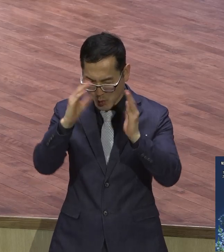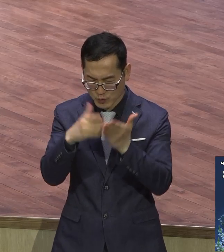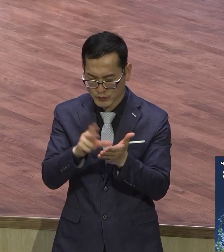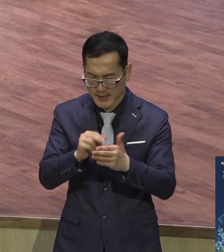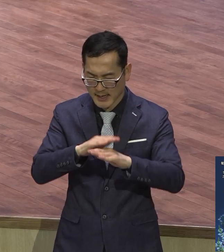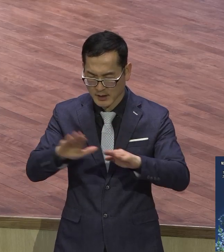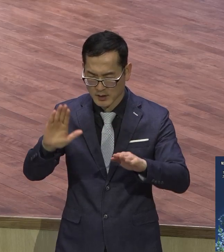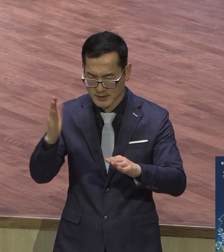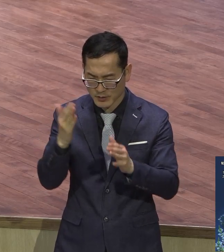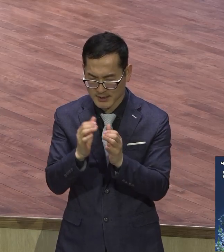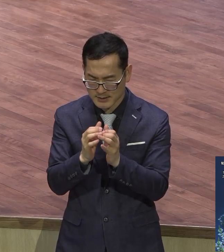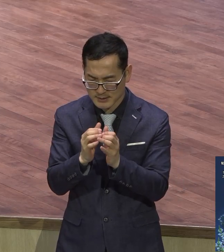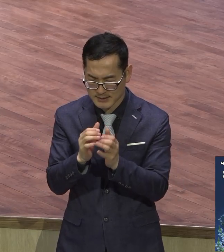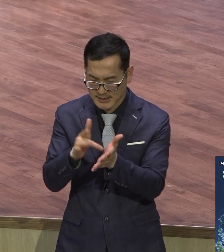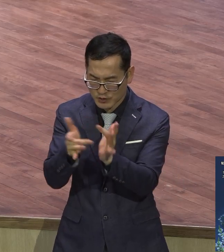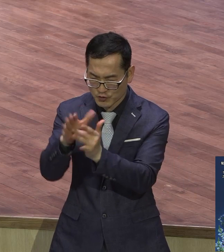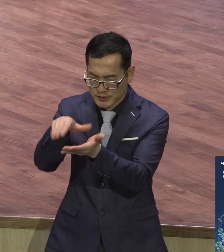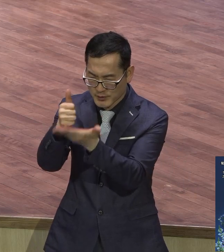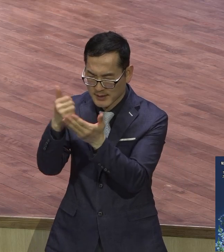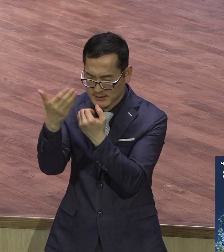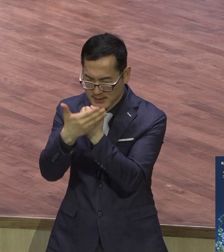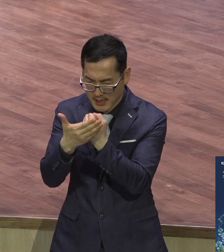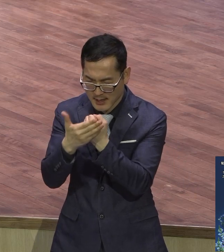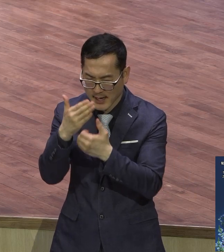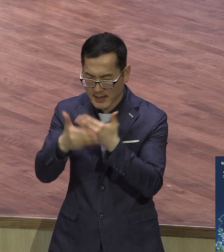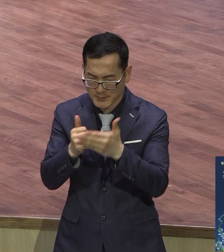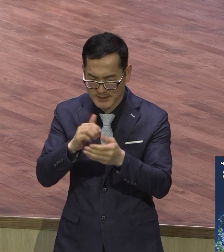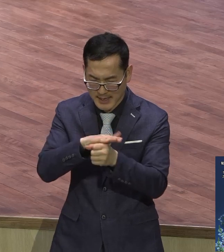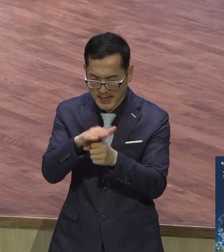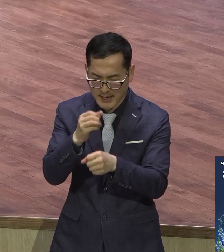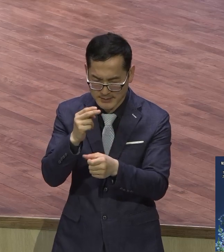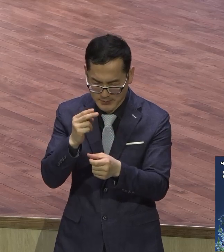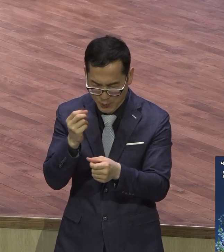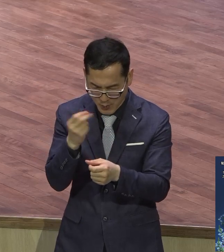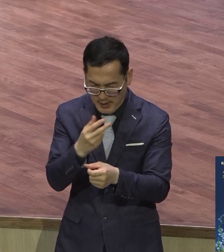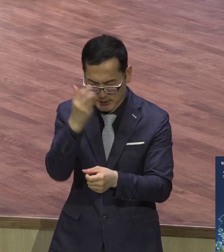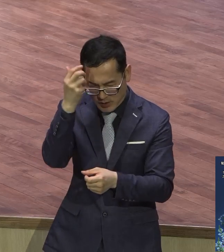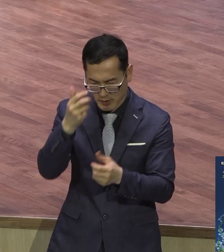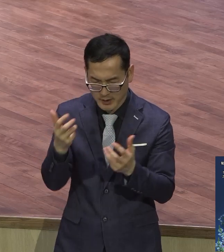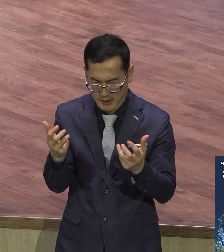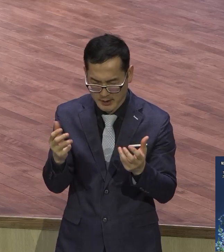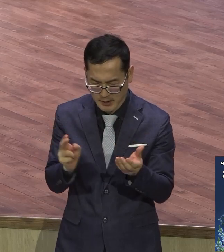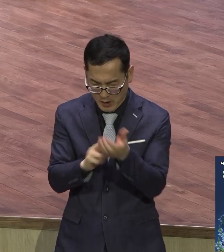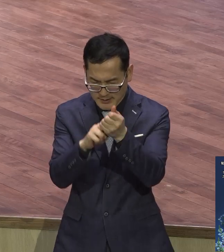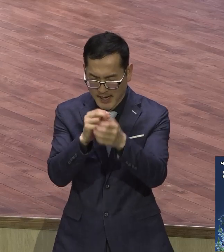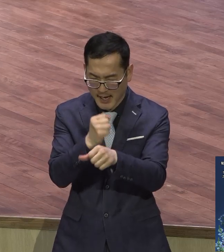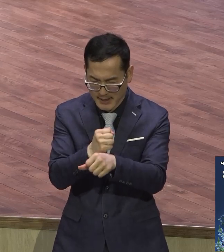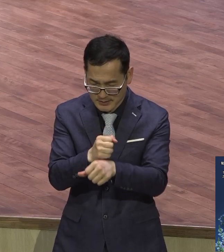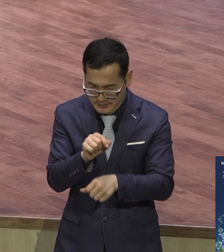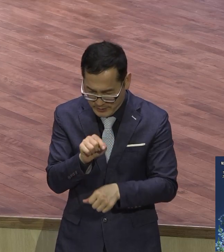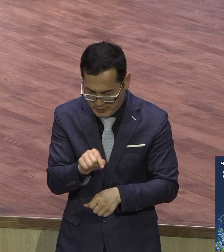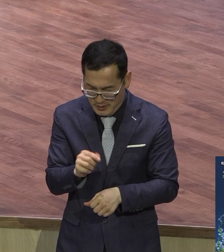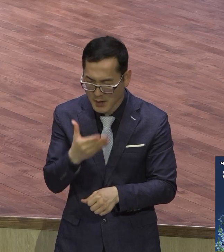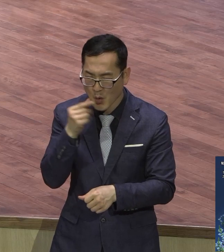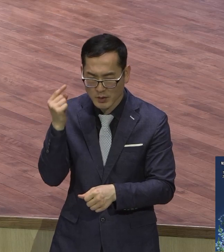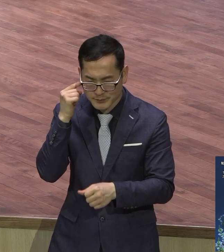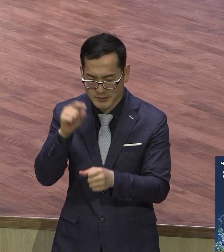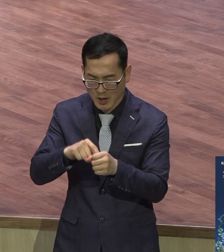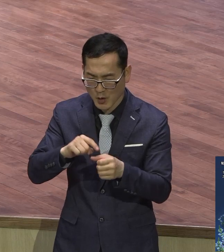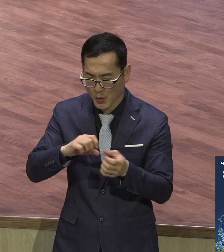해결자 되시는 예수고시의 은혜와 하나님의 사랑하심과 성인의 역사하심이 보금적 회복 관계의 중요성을